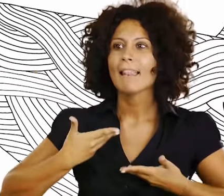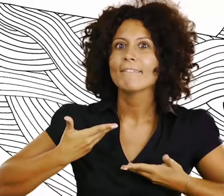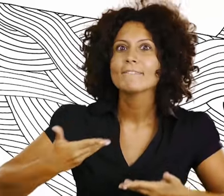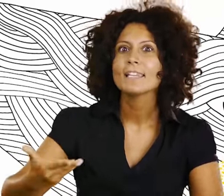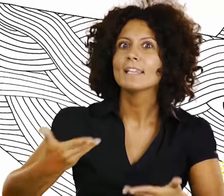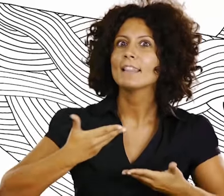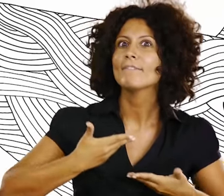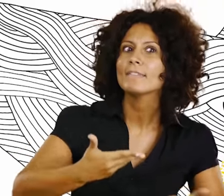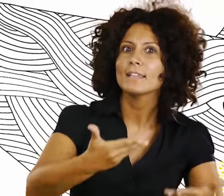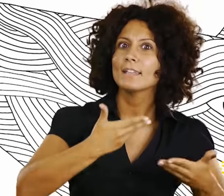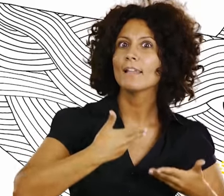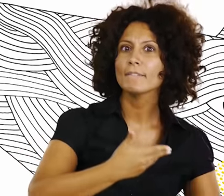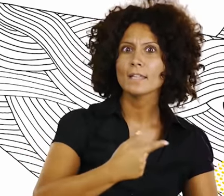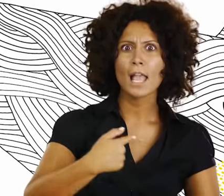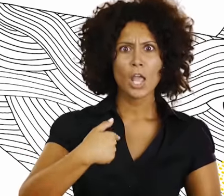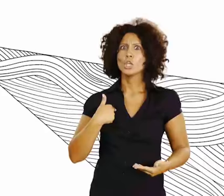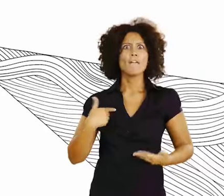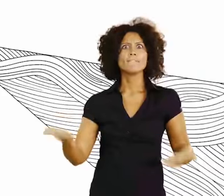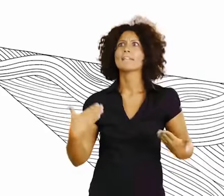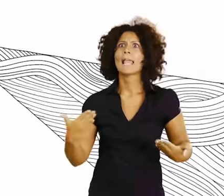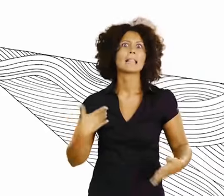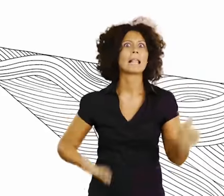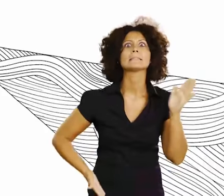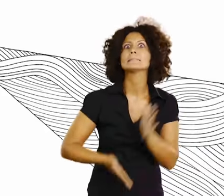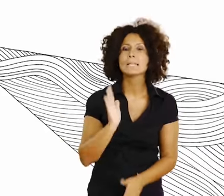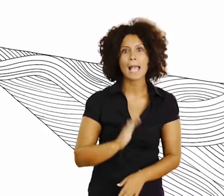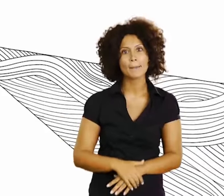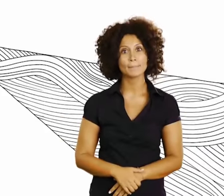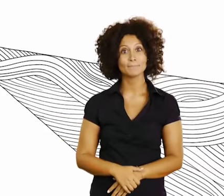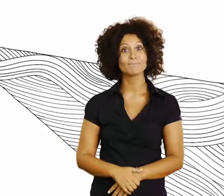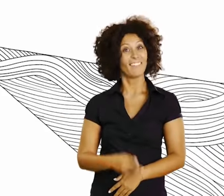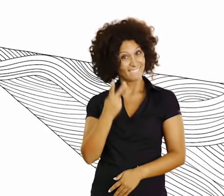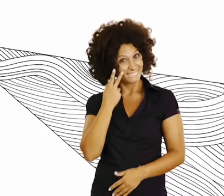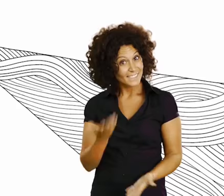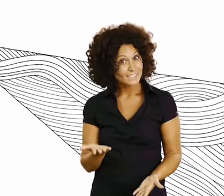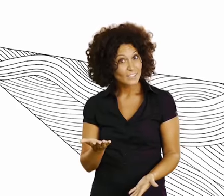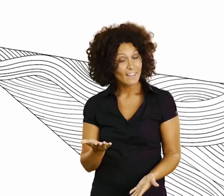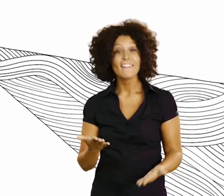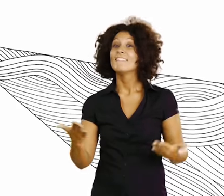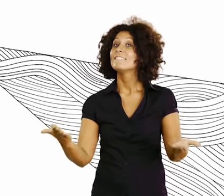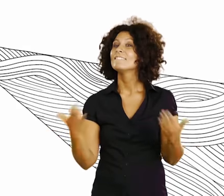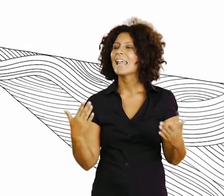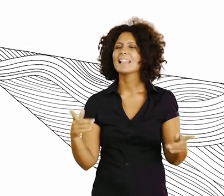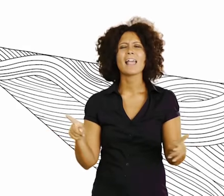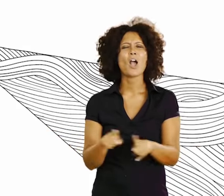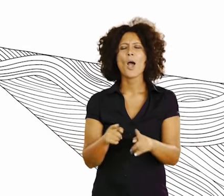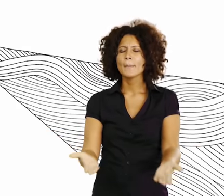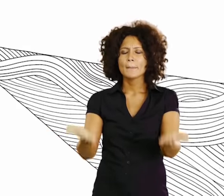mi ha fatto un invito gentile, ma avevo troppa fretta di scappare.» «Vedi, la fretta è